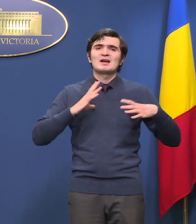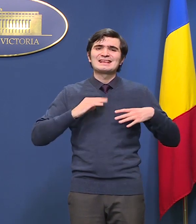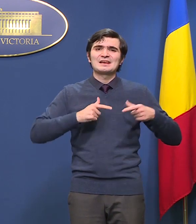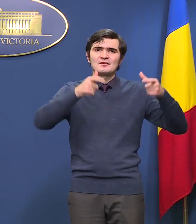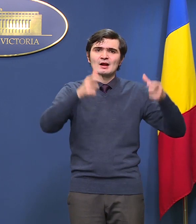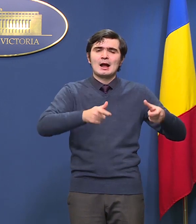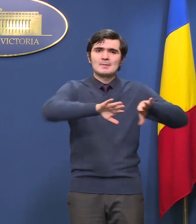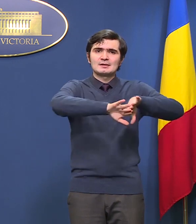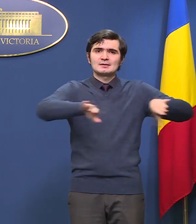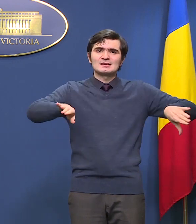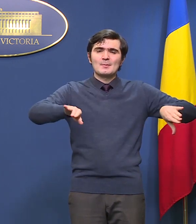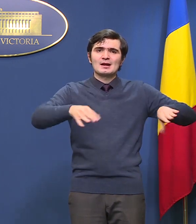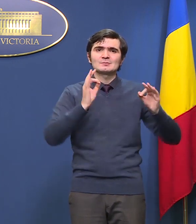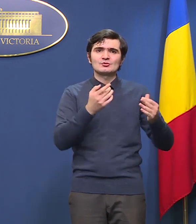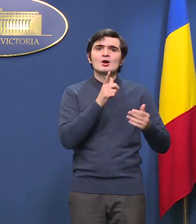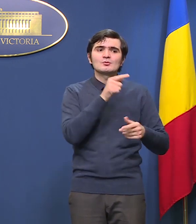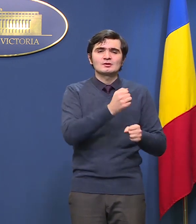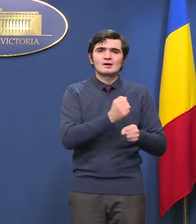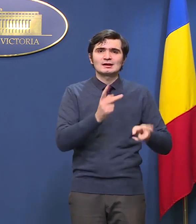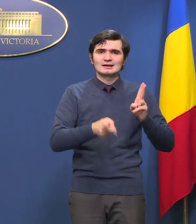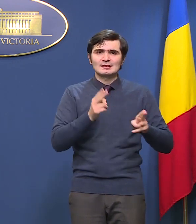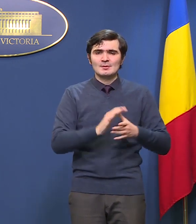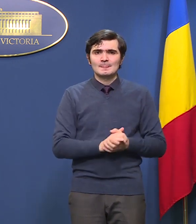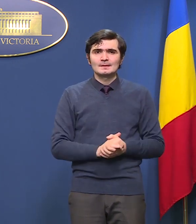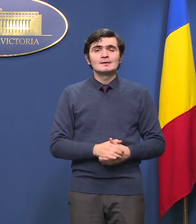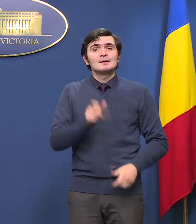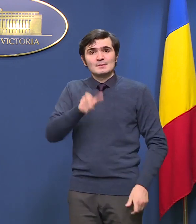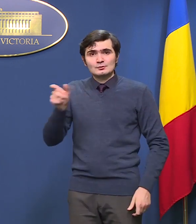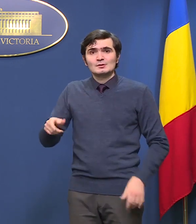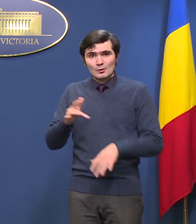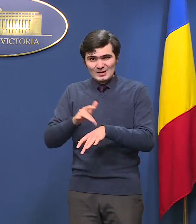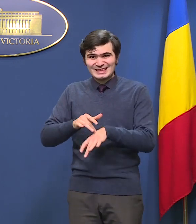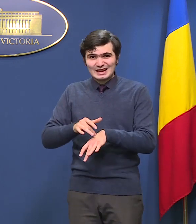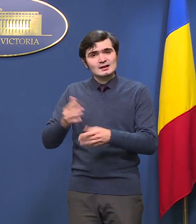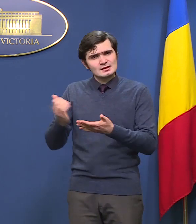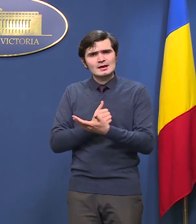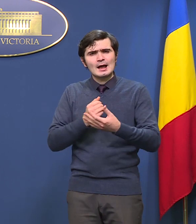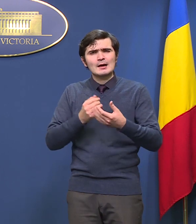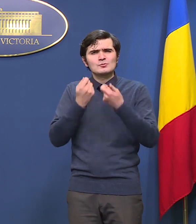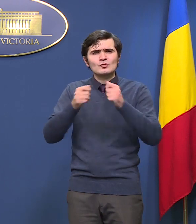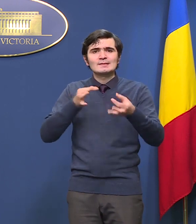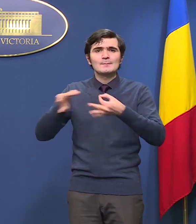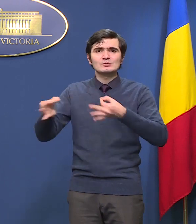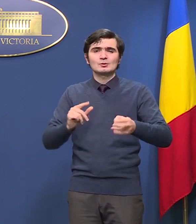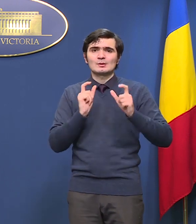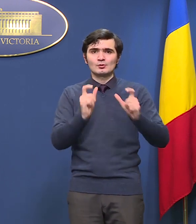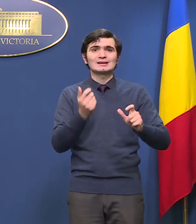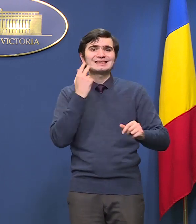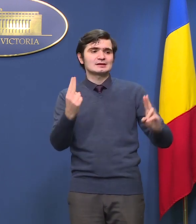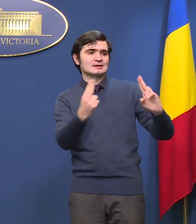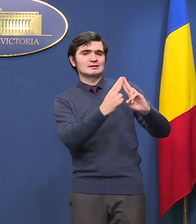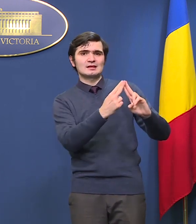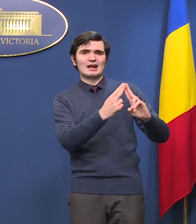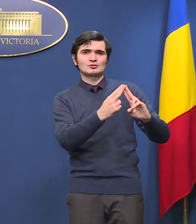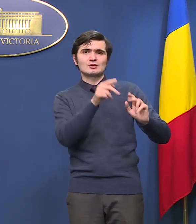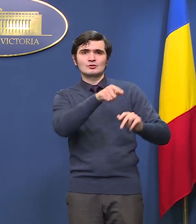unor saloane speciale în care să fie tratate. Personalul medical să-și ia toate măsurile de protecție oricând interacționează cu astfel de persoană